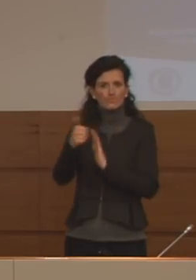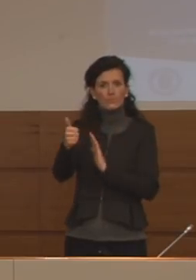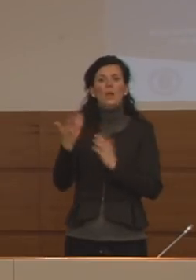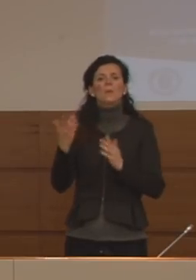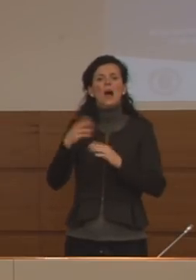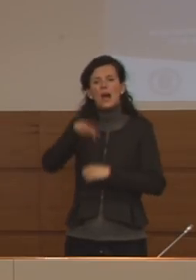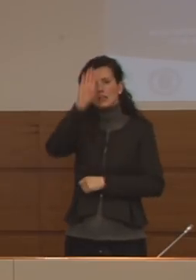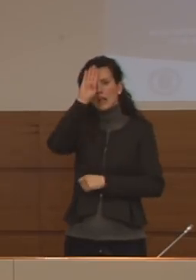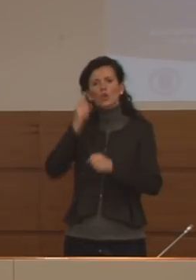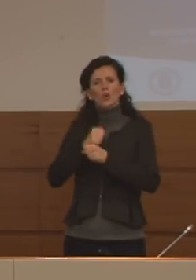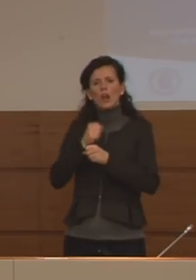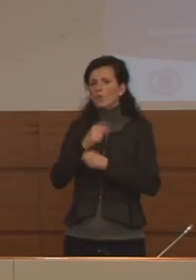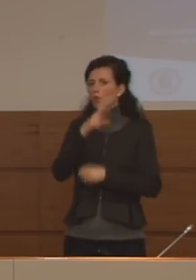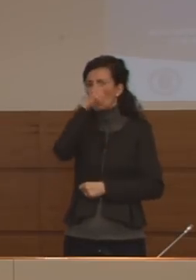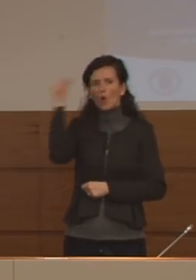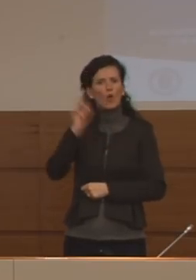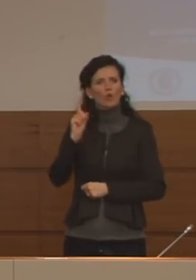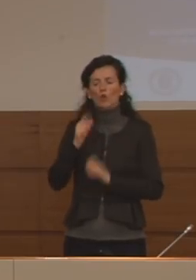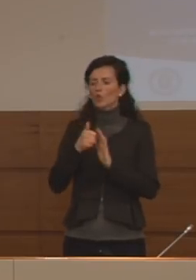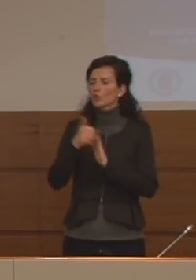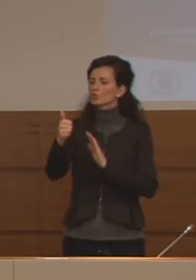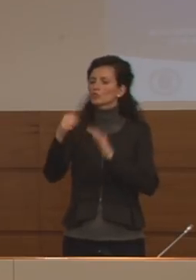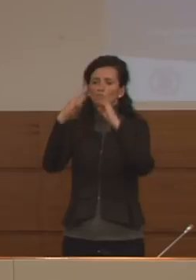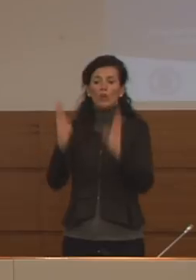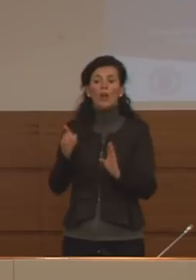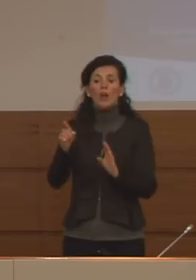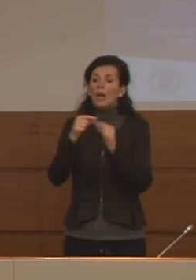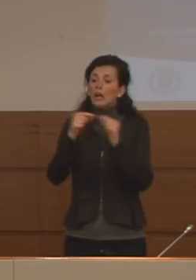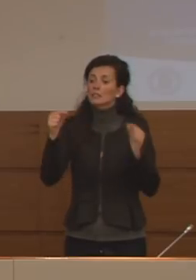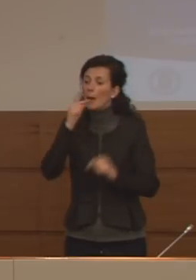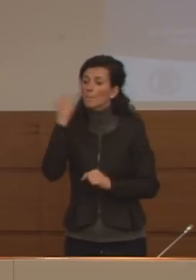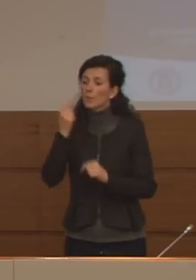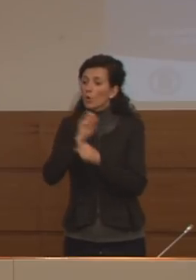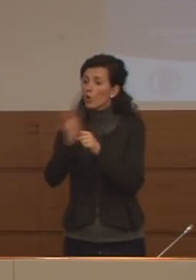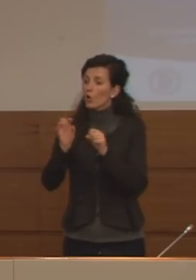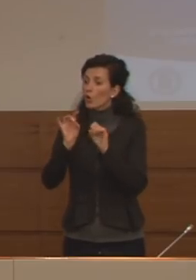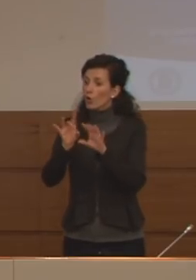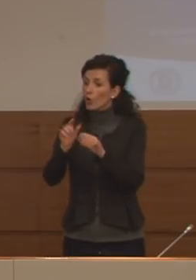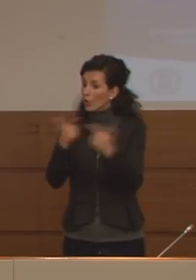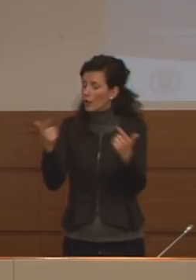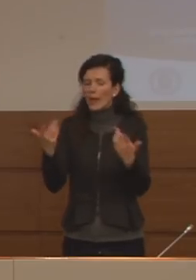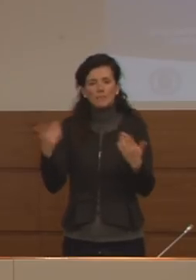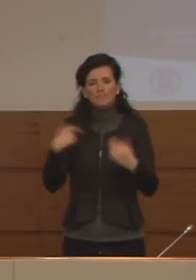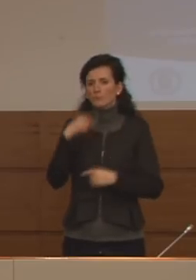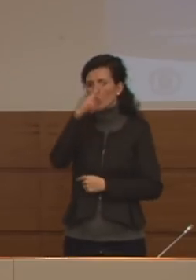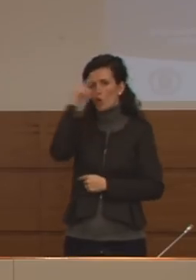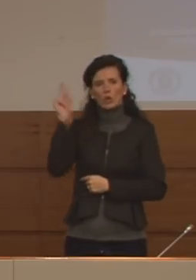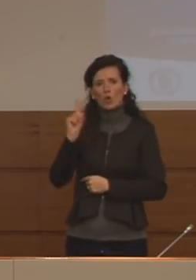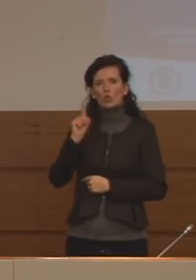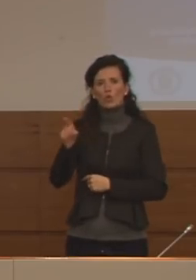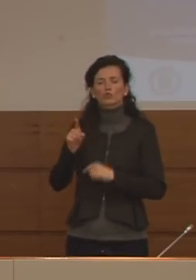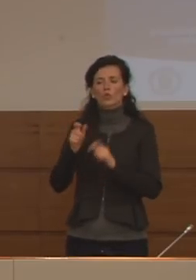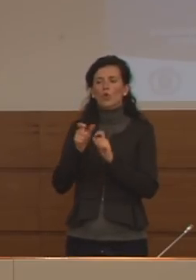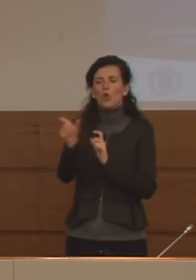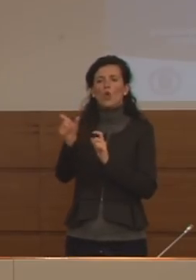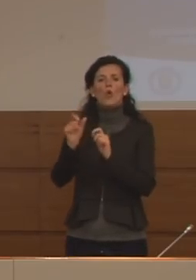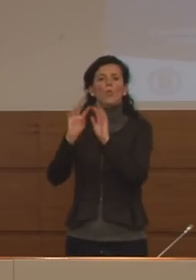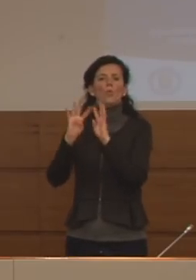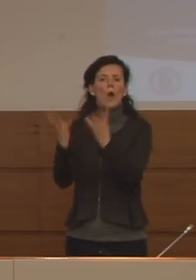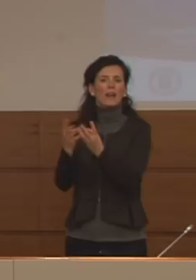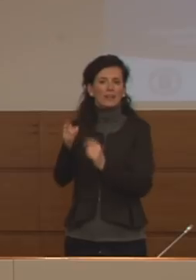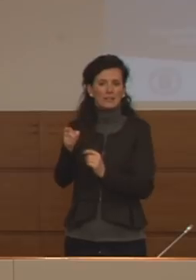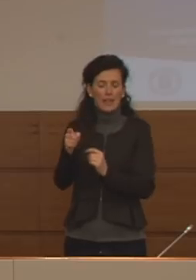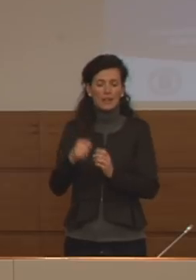quarantena in assenza di tampone positivo quindi come risolvere questo problema è la prima la seconda oggi i sindacati